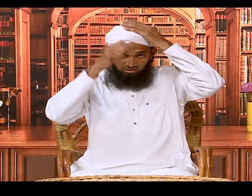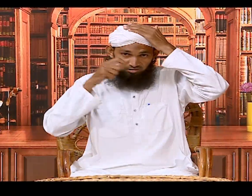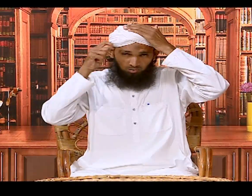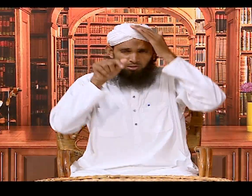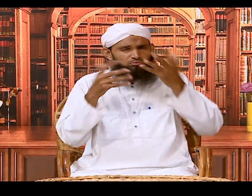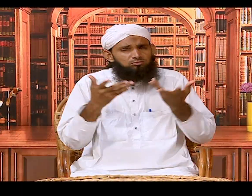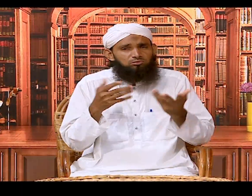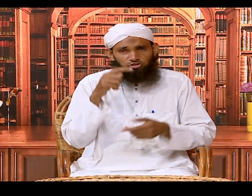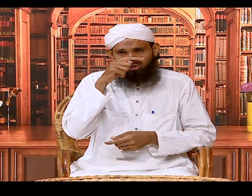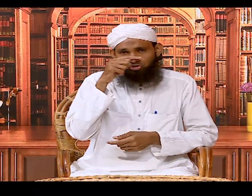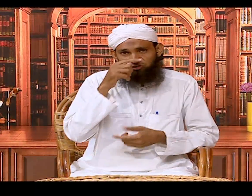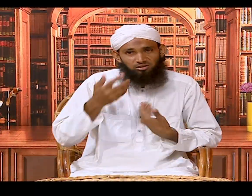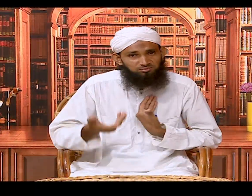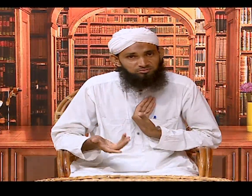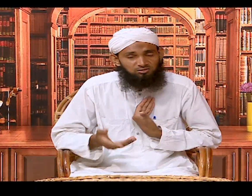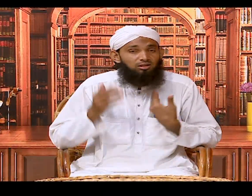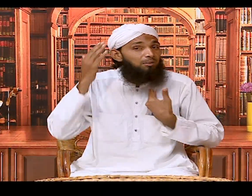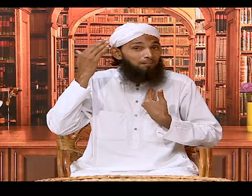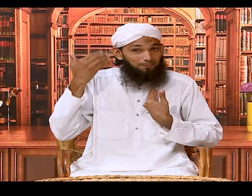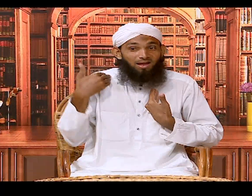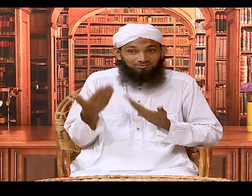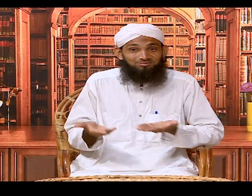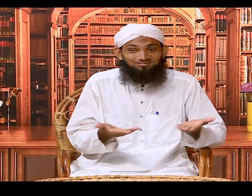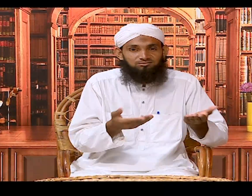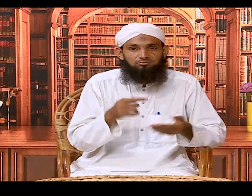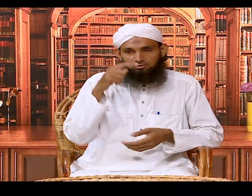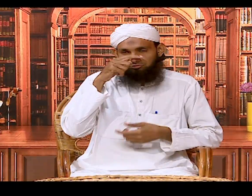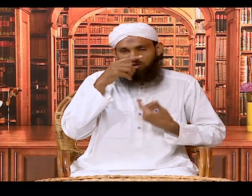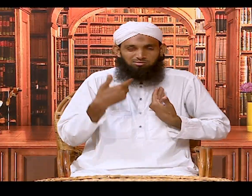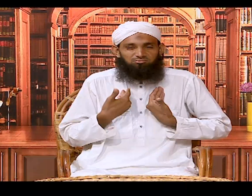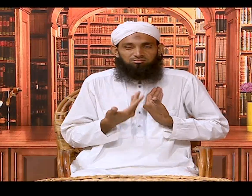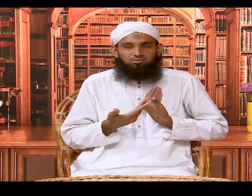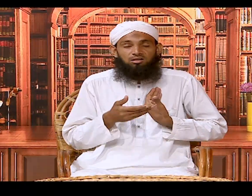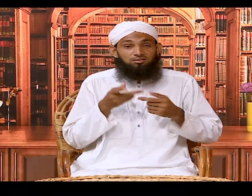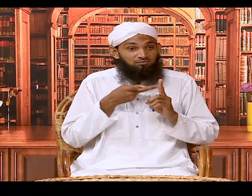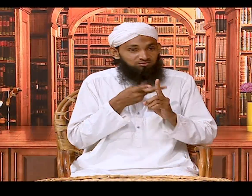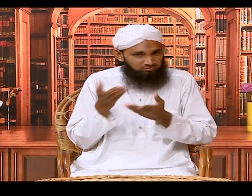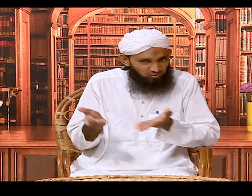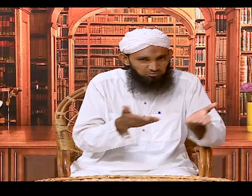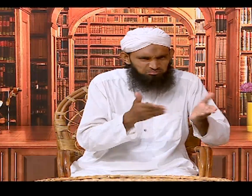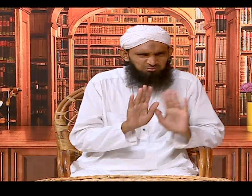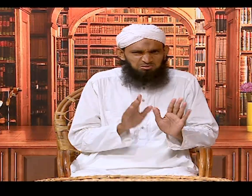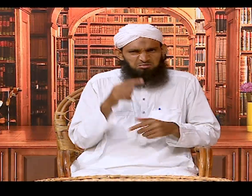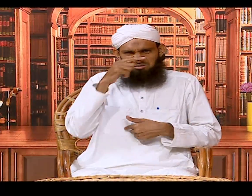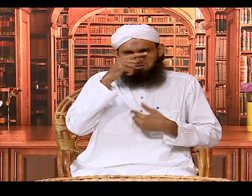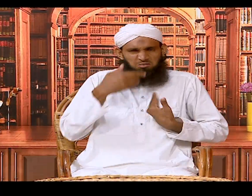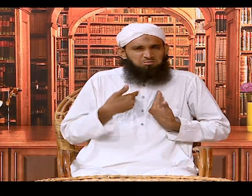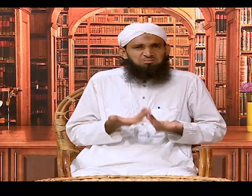نہیں باندھا، شرم آتی ہے۔ زلفیں رکھ لو، نہیں شرم آتی ہے۔ نیکی کی دعوت دیا کرو، نہیں مجھے شرم آتی